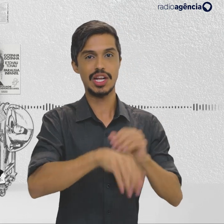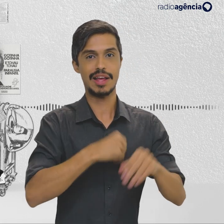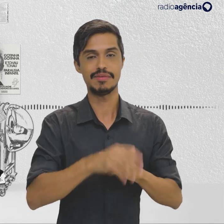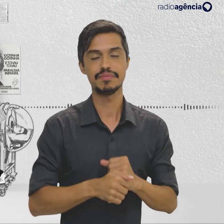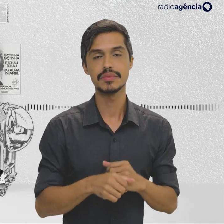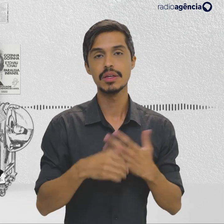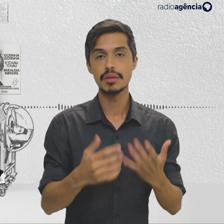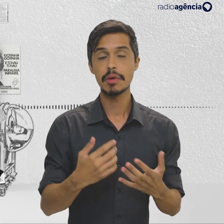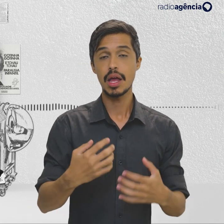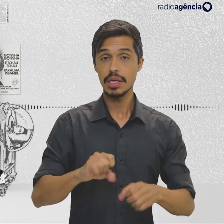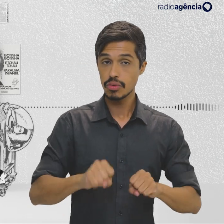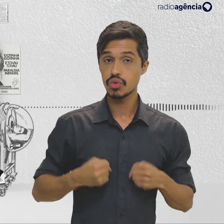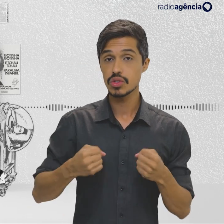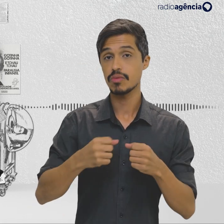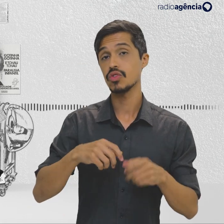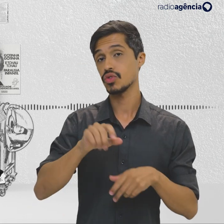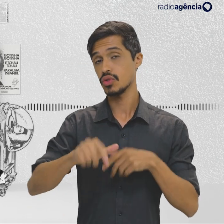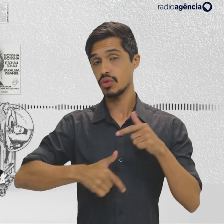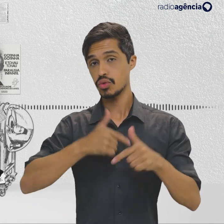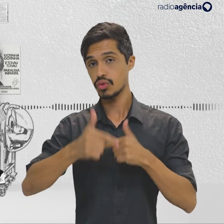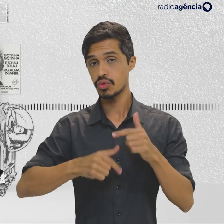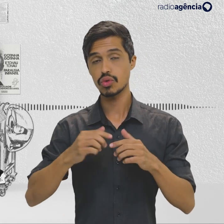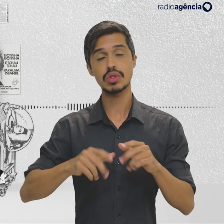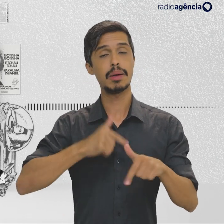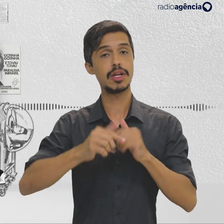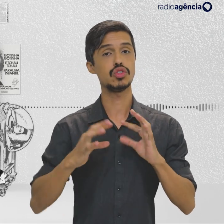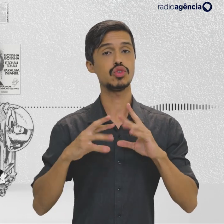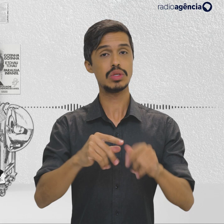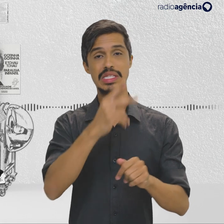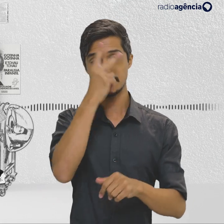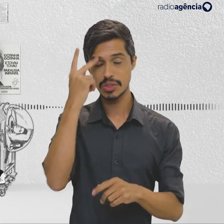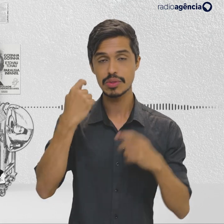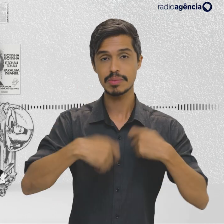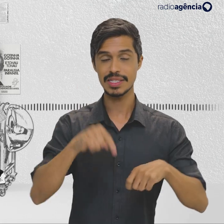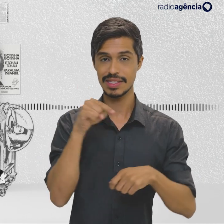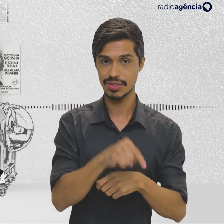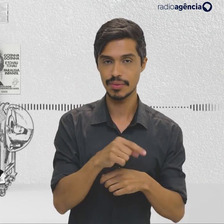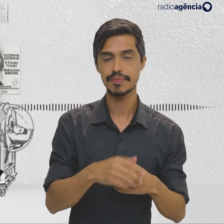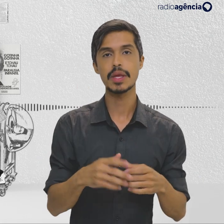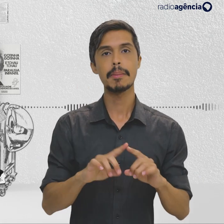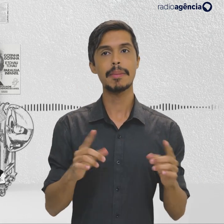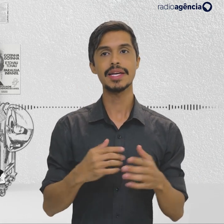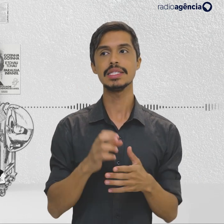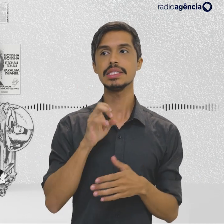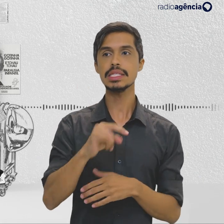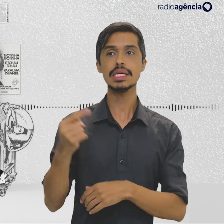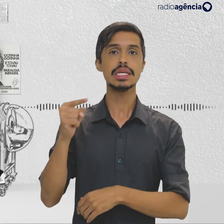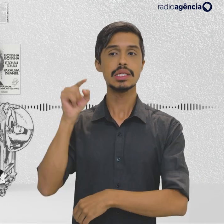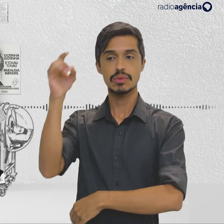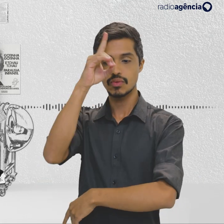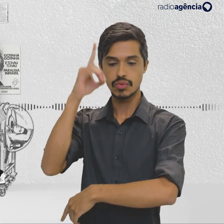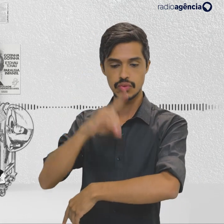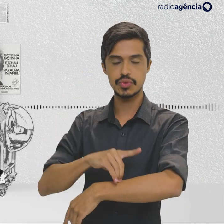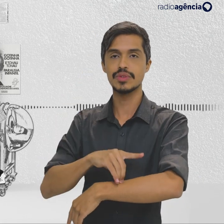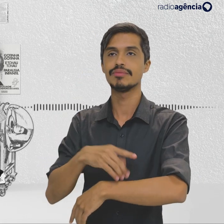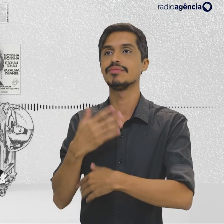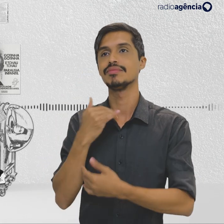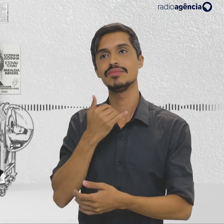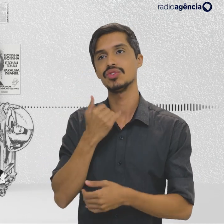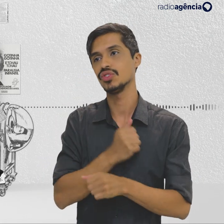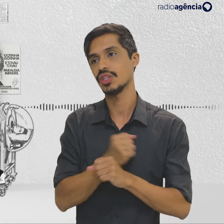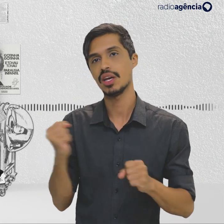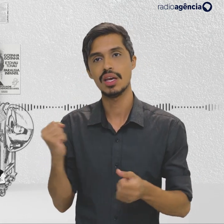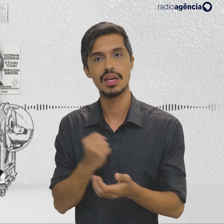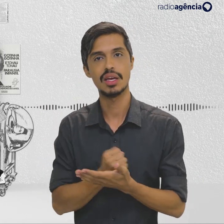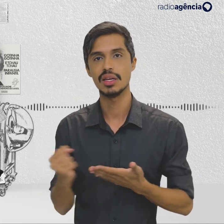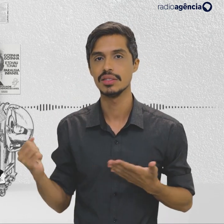um esforço constante de toda a população não protege as pessoas de desenvolverem a doença caso elas sejam picadas por um